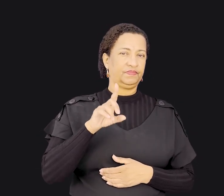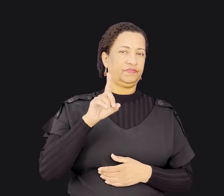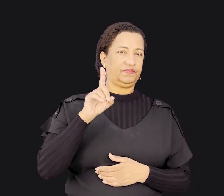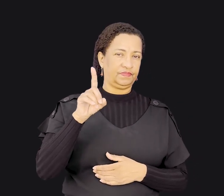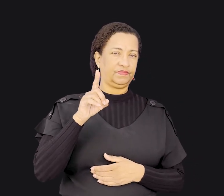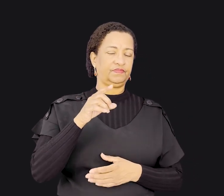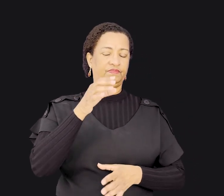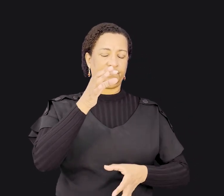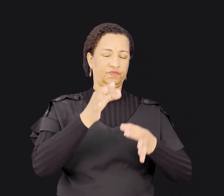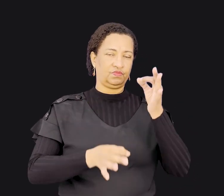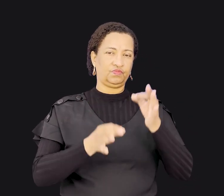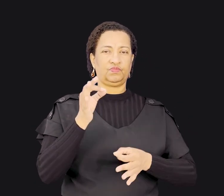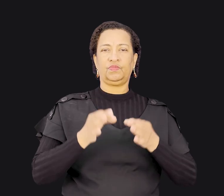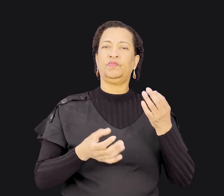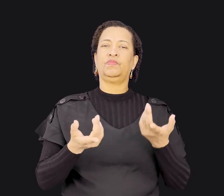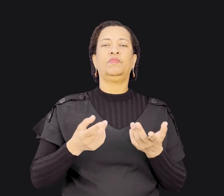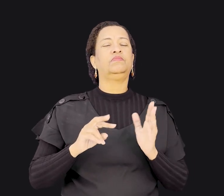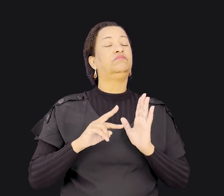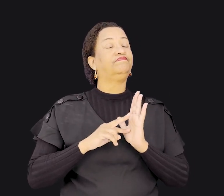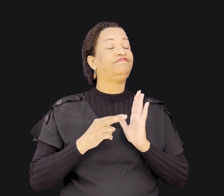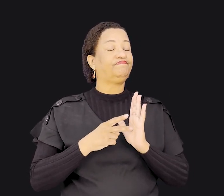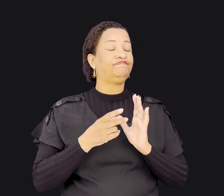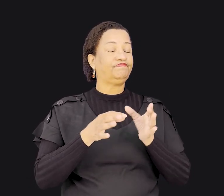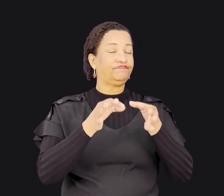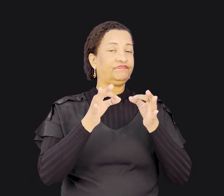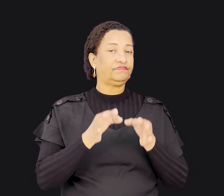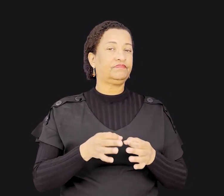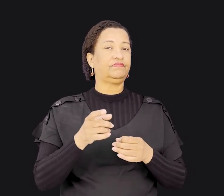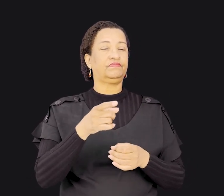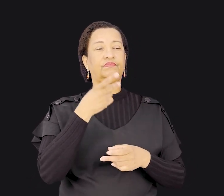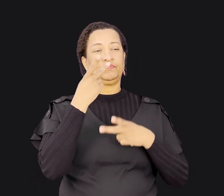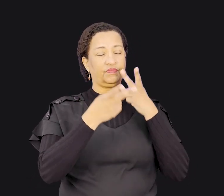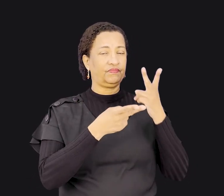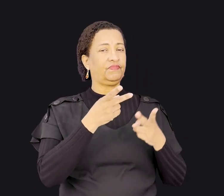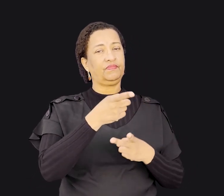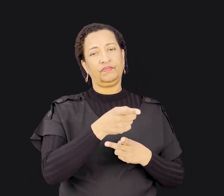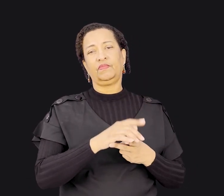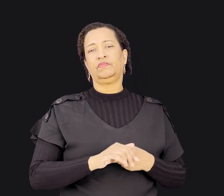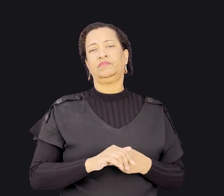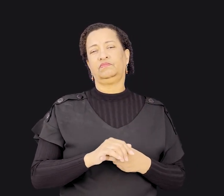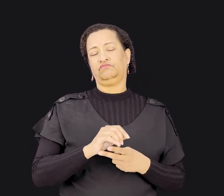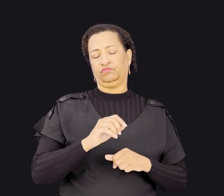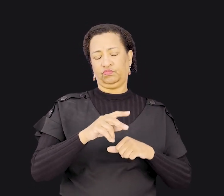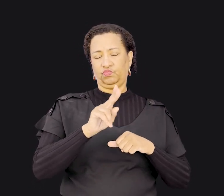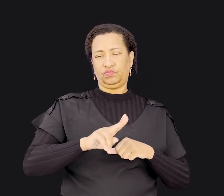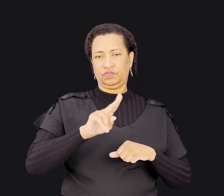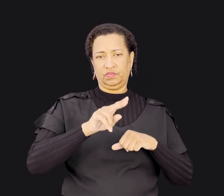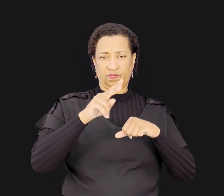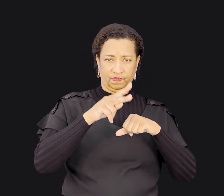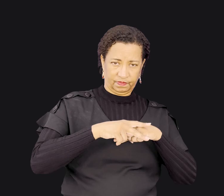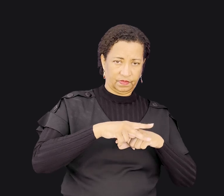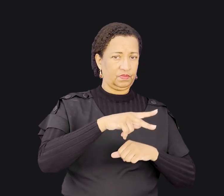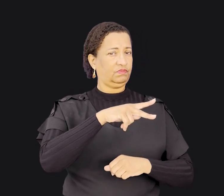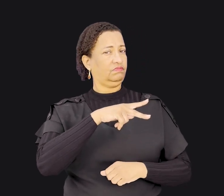Deus julgará, então faz todo sentido dizer que ele fale, quer seja através de Pedro ou de Paulo. Vamos falar